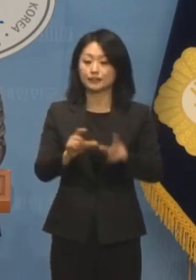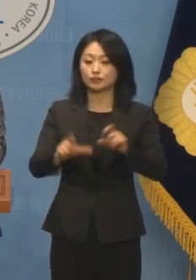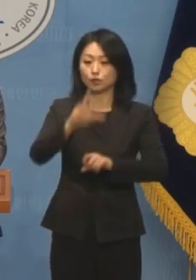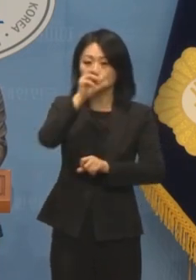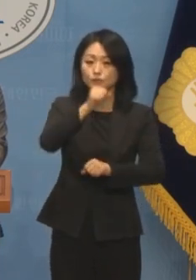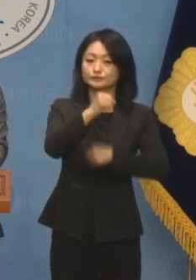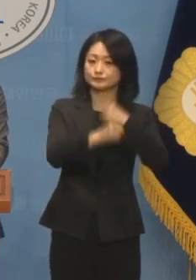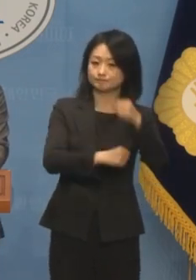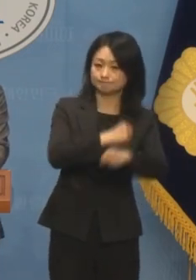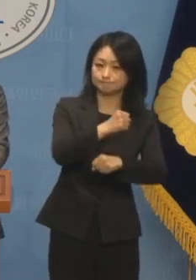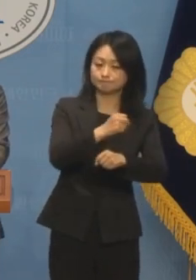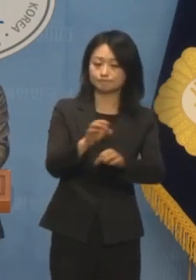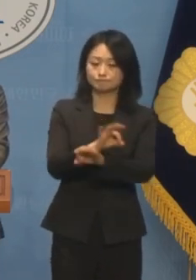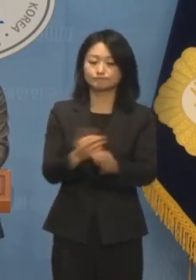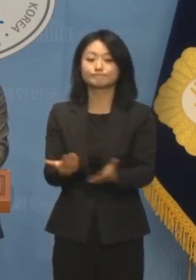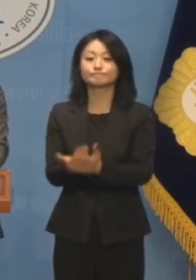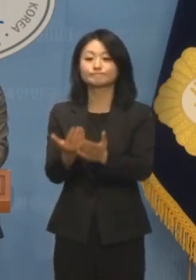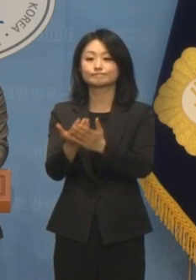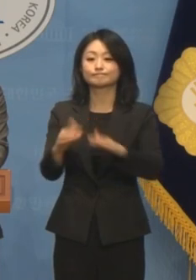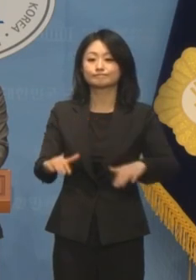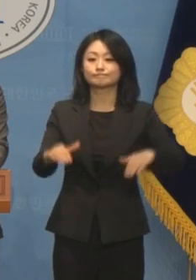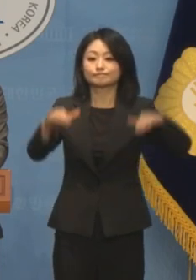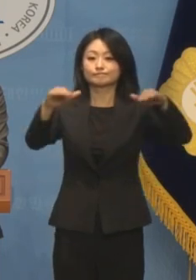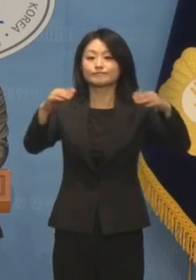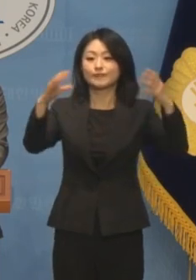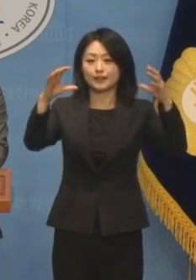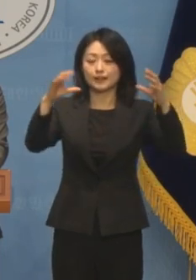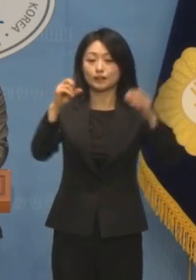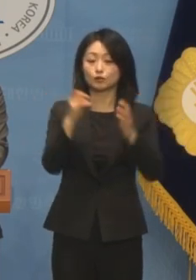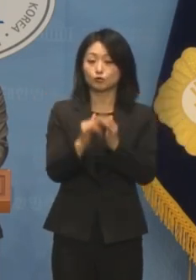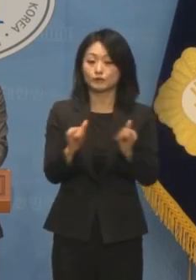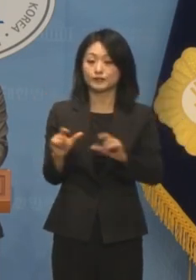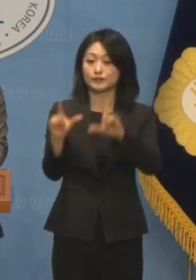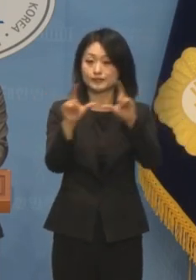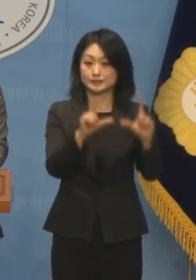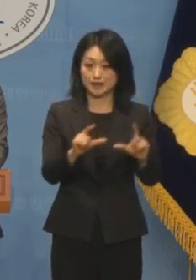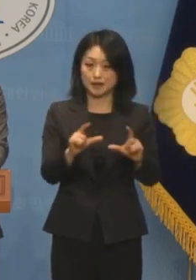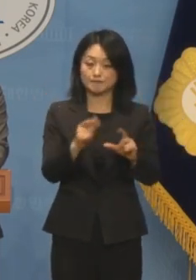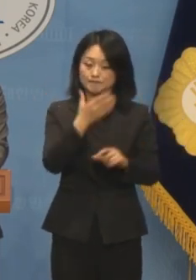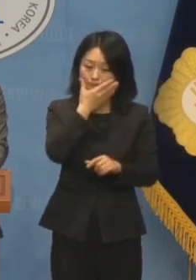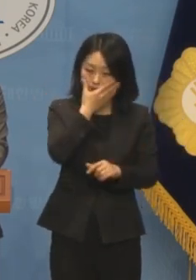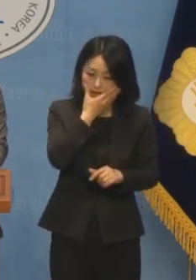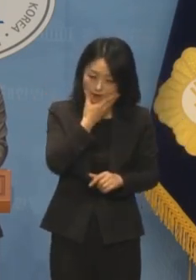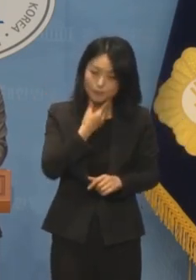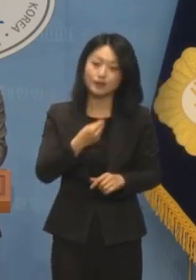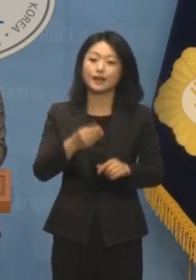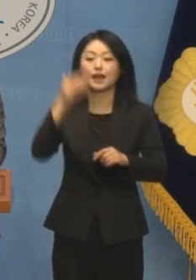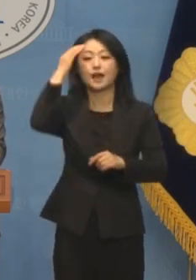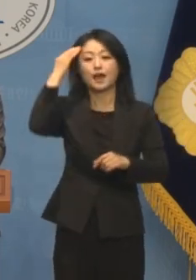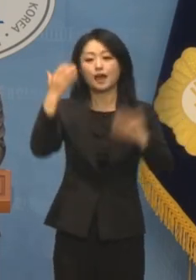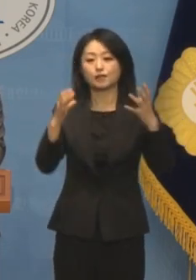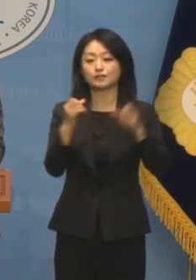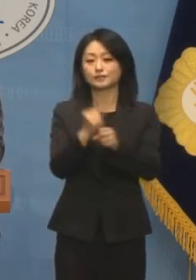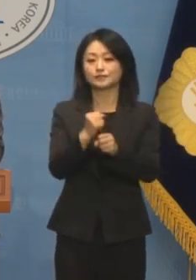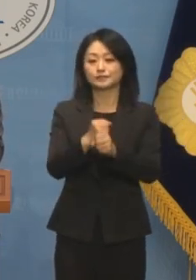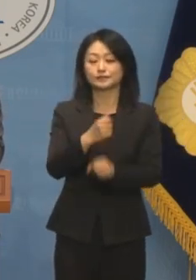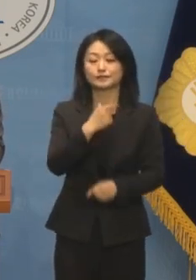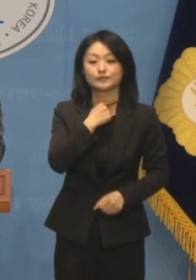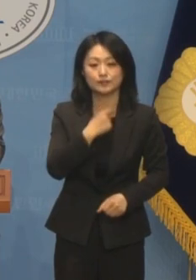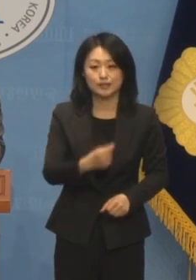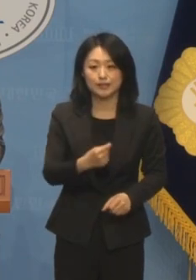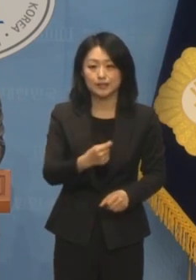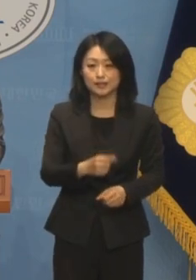자유와 경제 발전을 이루는 나라, 또 국민의 삶이 나날이 행복해지는 대한민국을 만들어